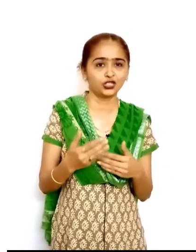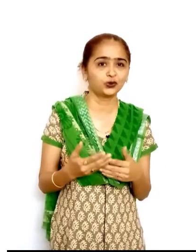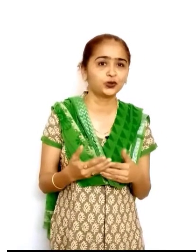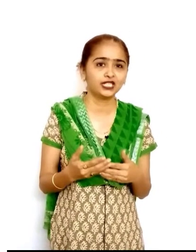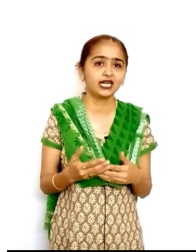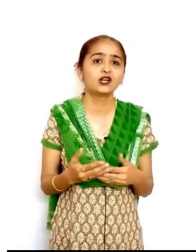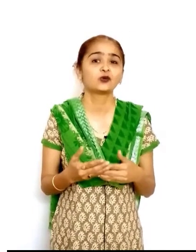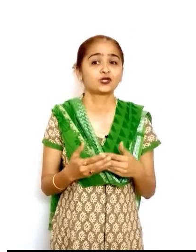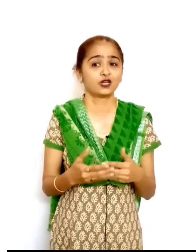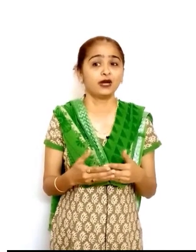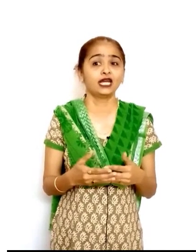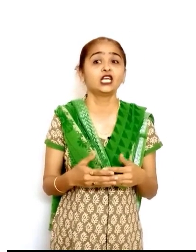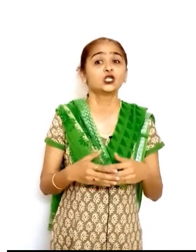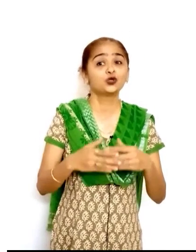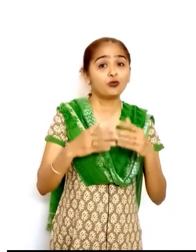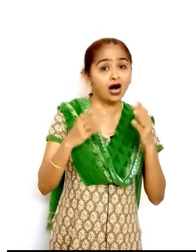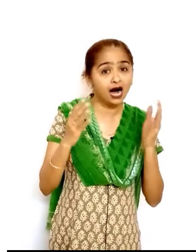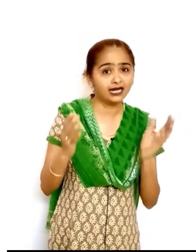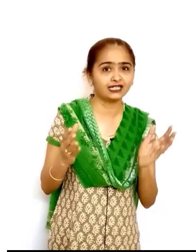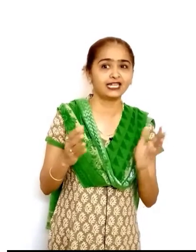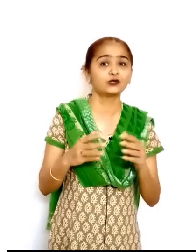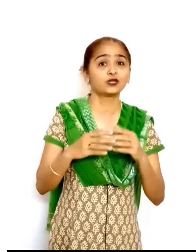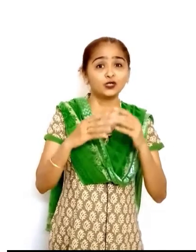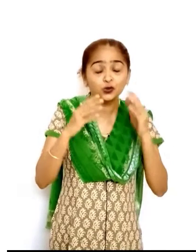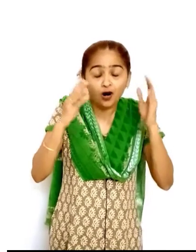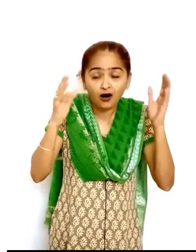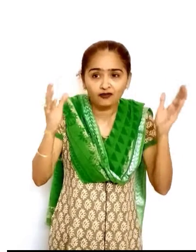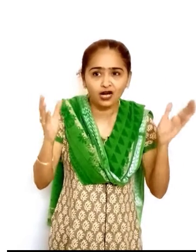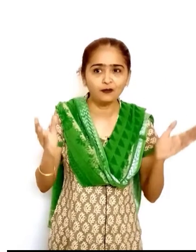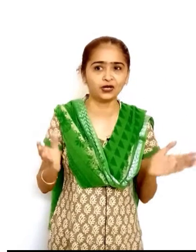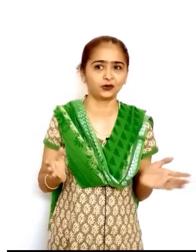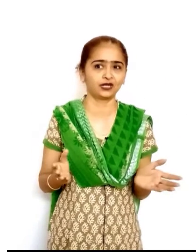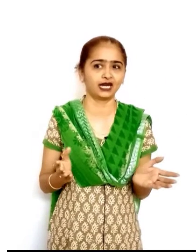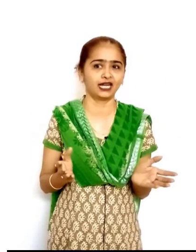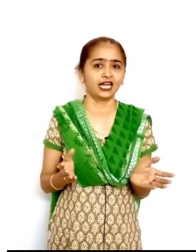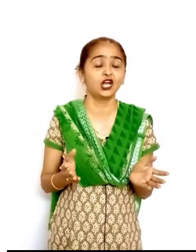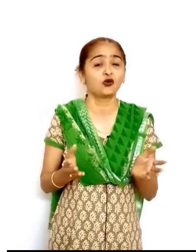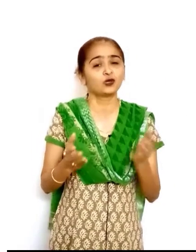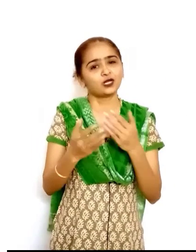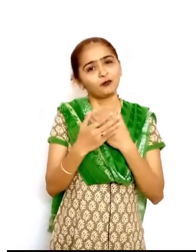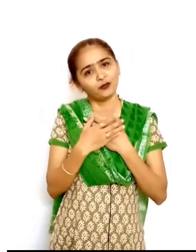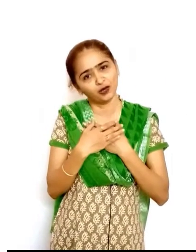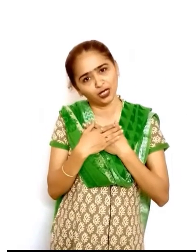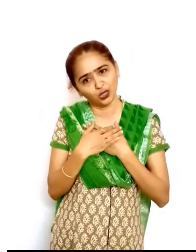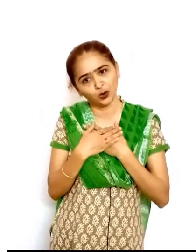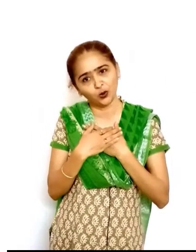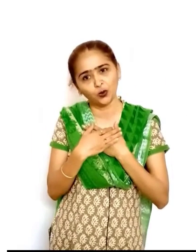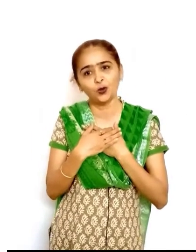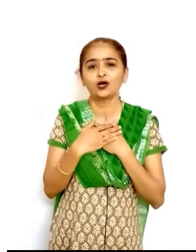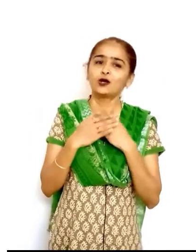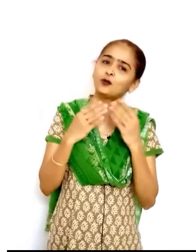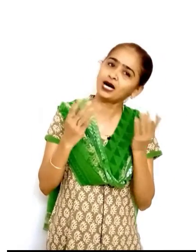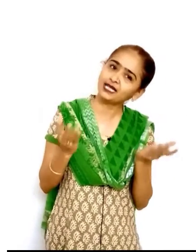ऋतु होती है उस समय जो बहार आती है उस समय जो सुहावनापन होता है वो सबके मन को लुभाता